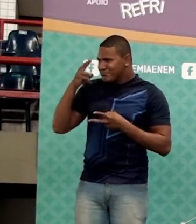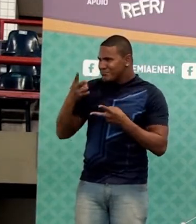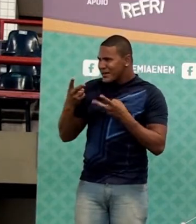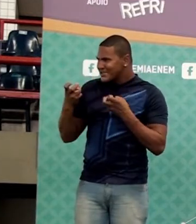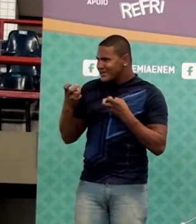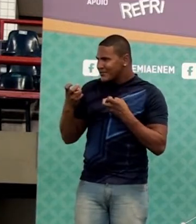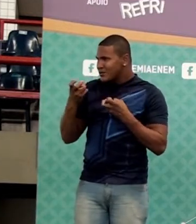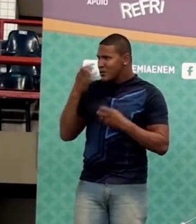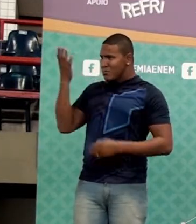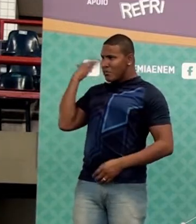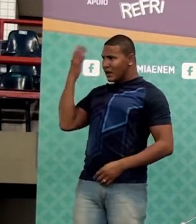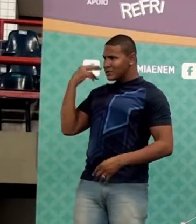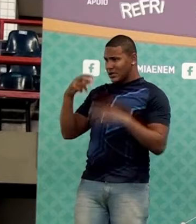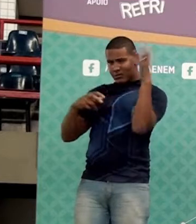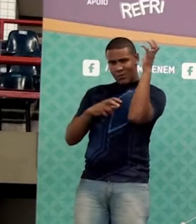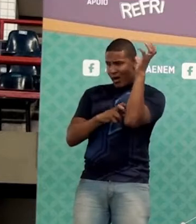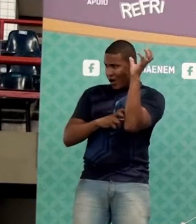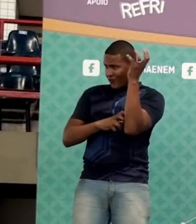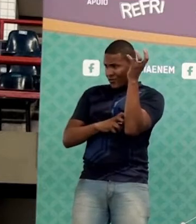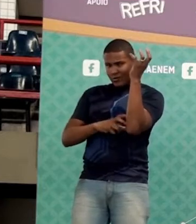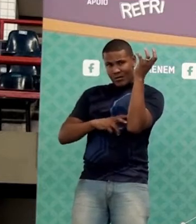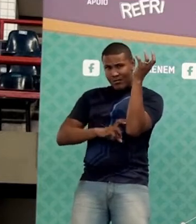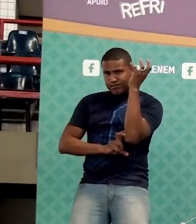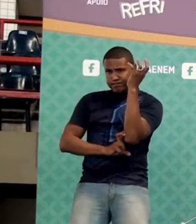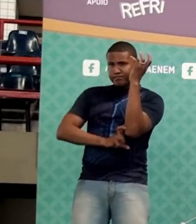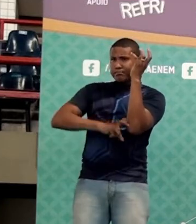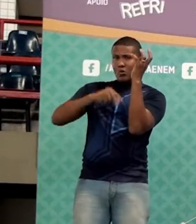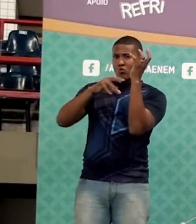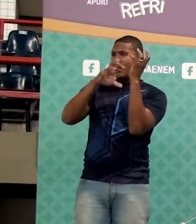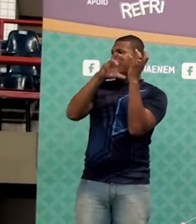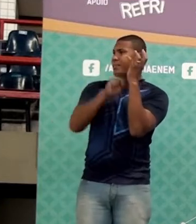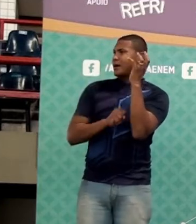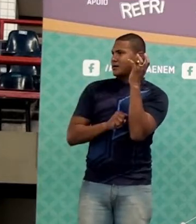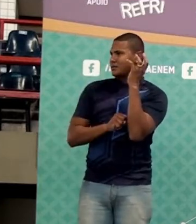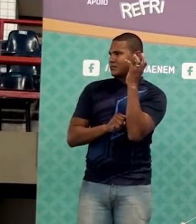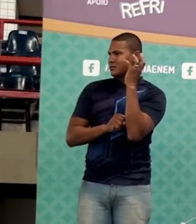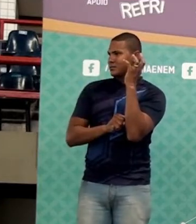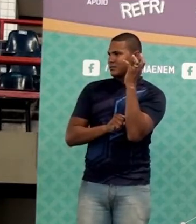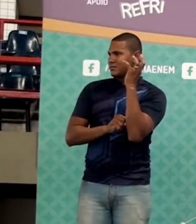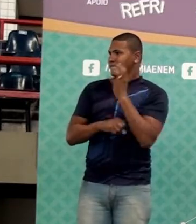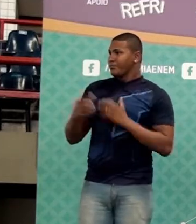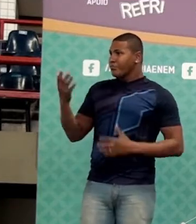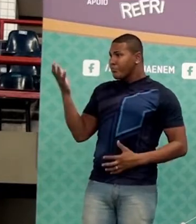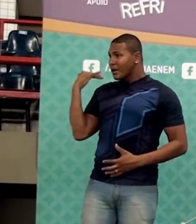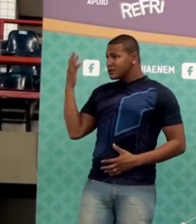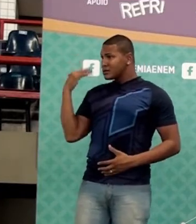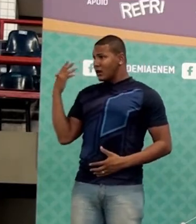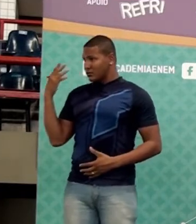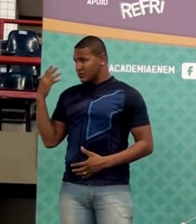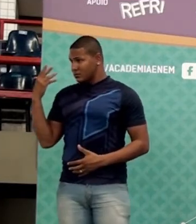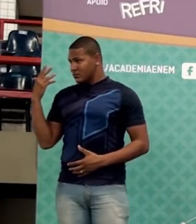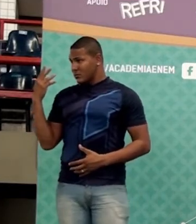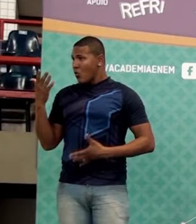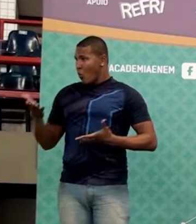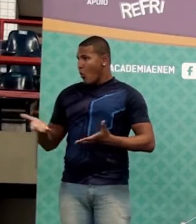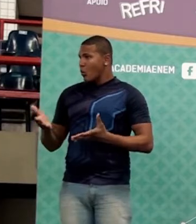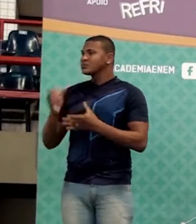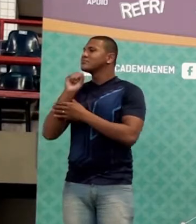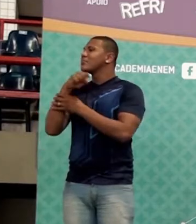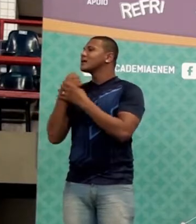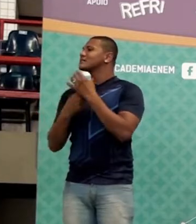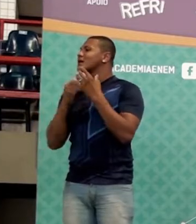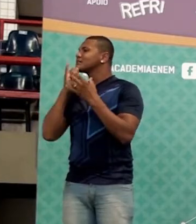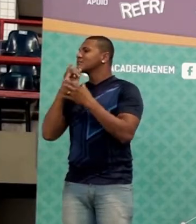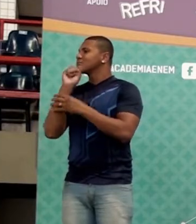por que hoje nós temos as atividades físicas e antigamente a gente não tinha. Hoje o povo vai para